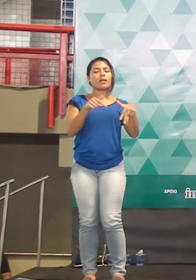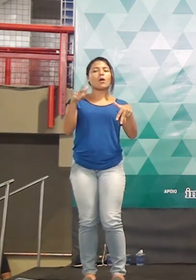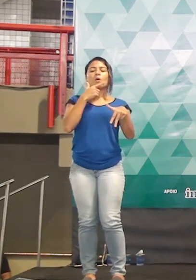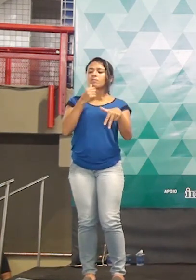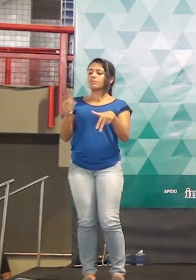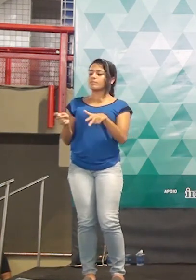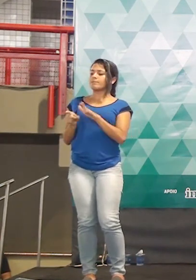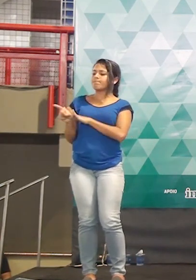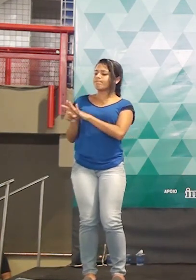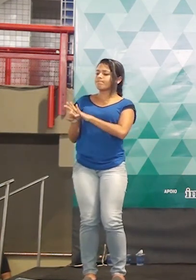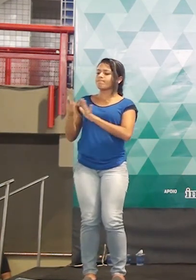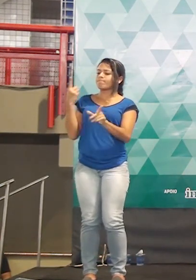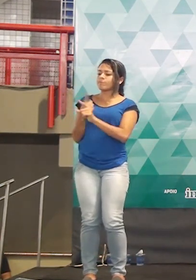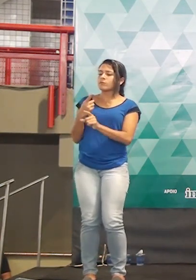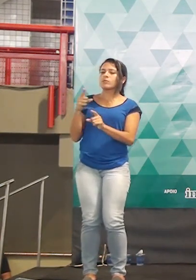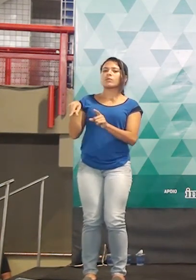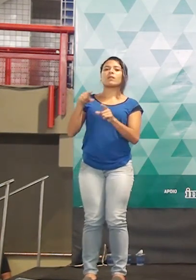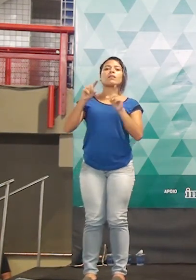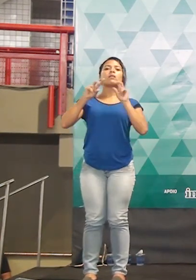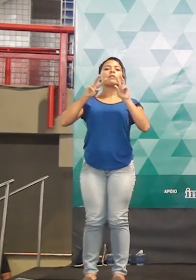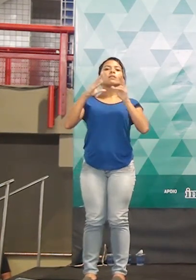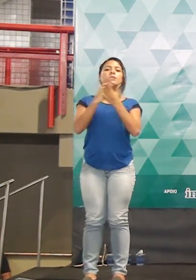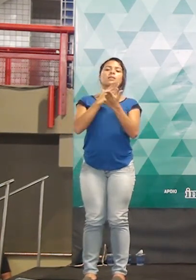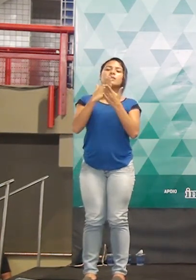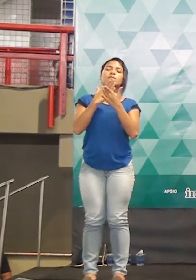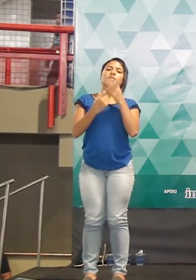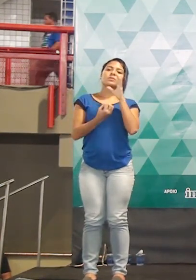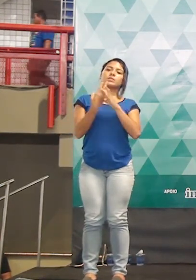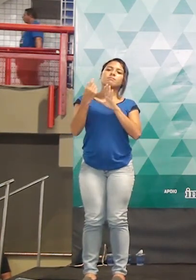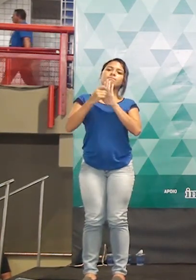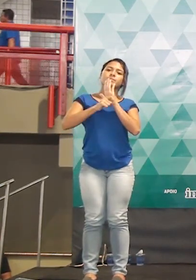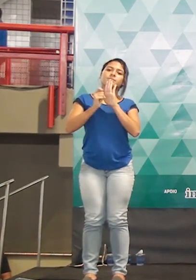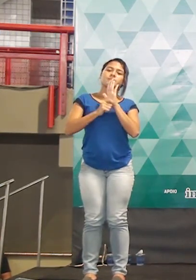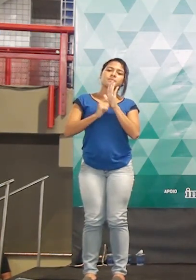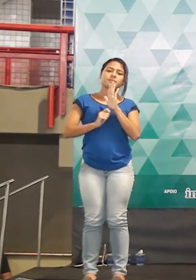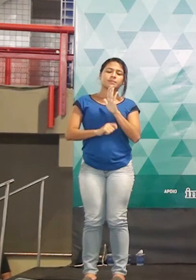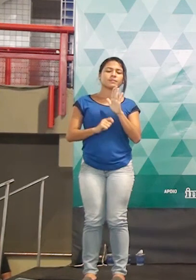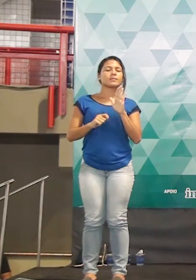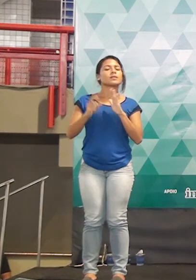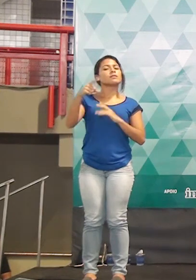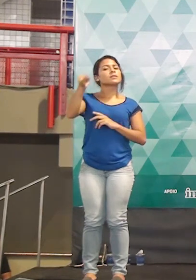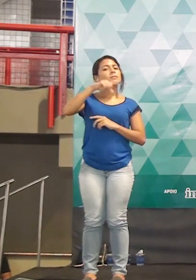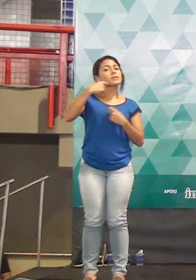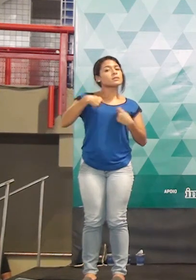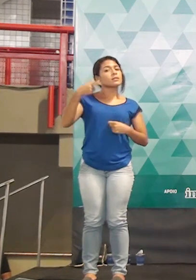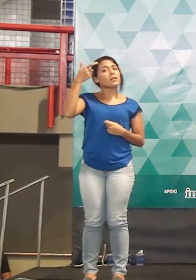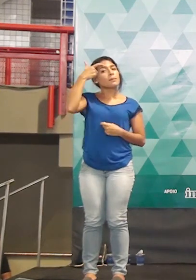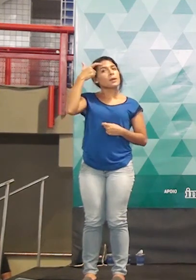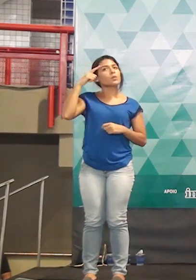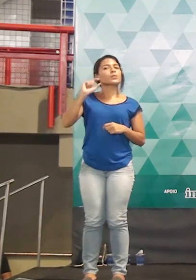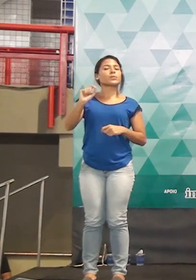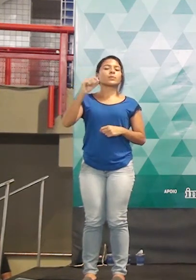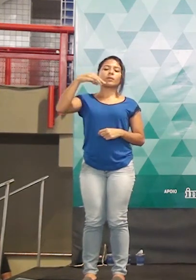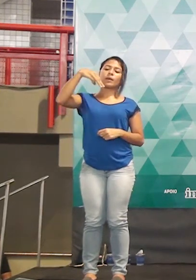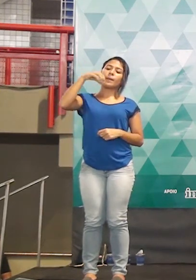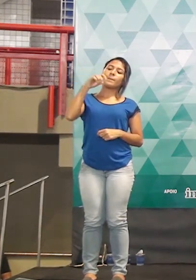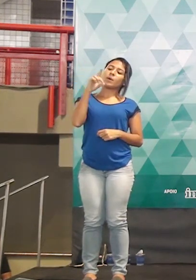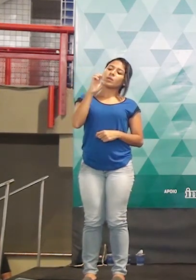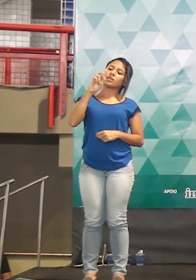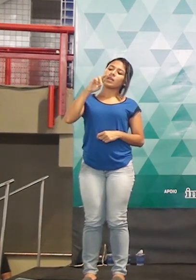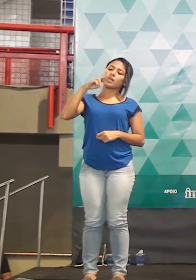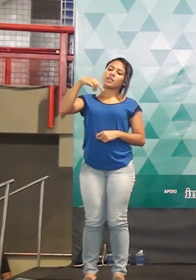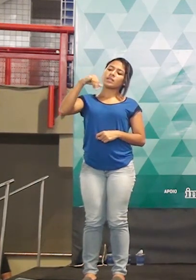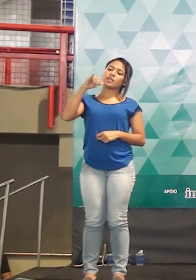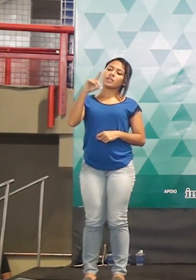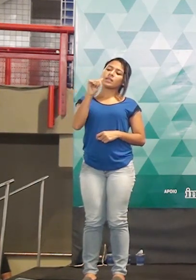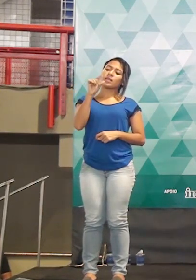precisam saber o que é modernidade líquida, o que é que ele quer dizer, porque ele se tornou um dos maiores sociólogos do